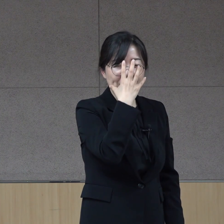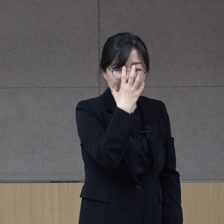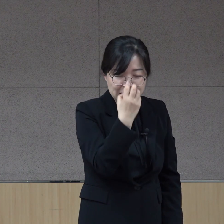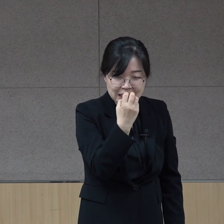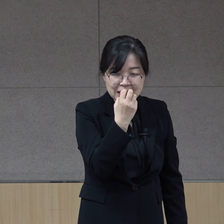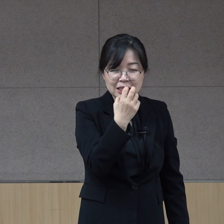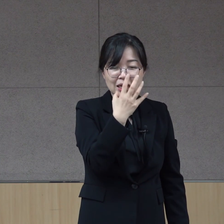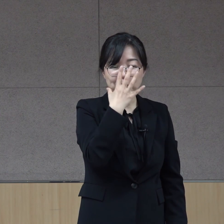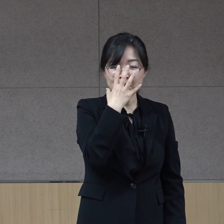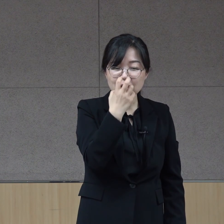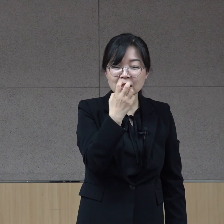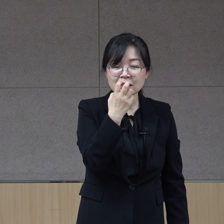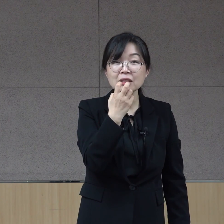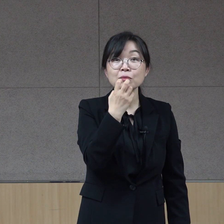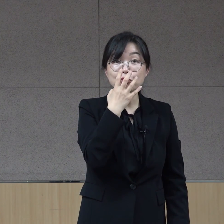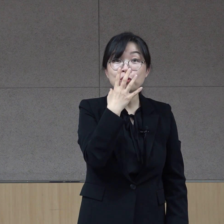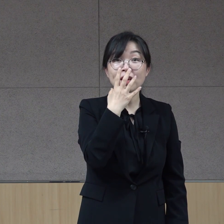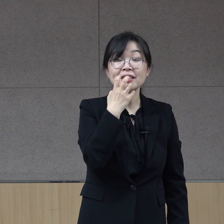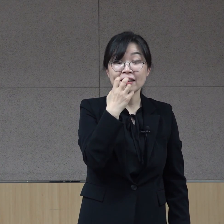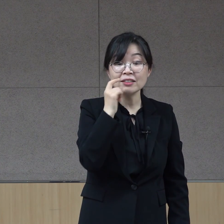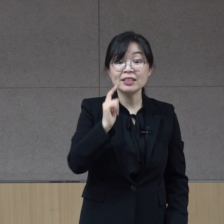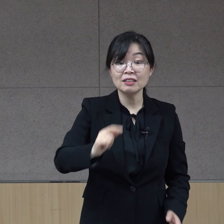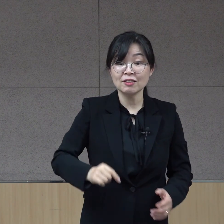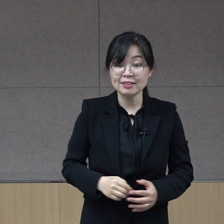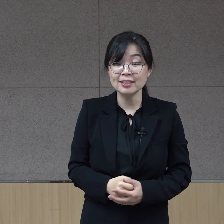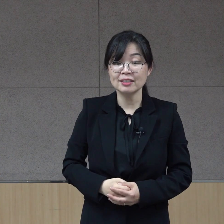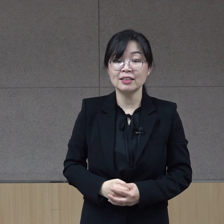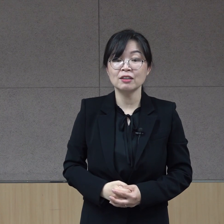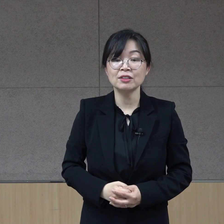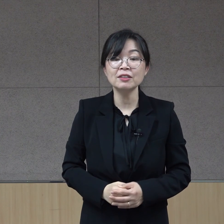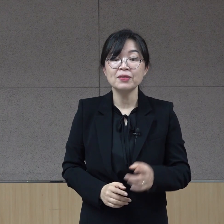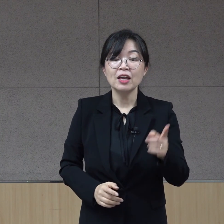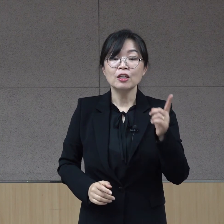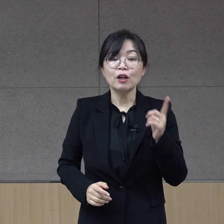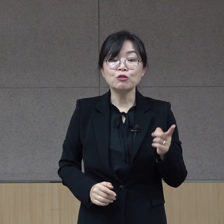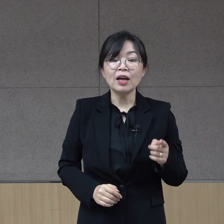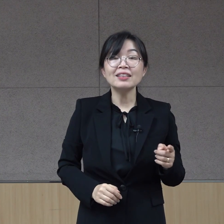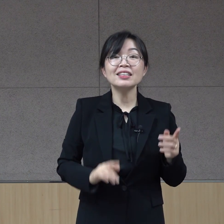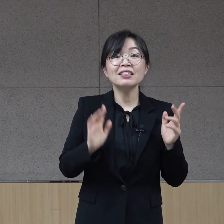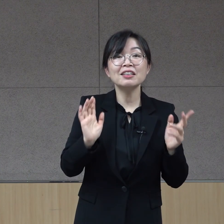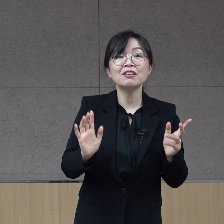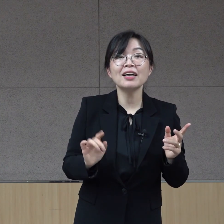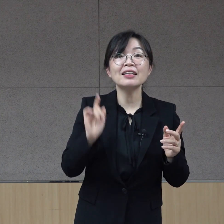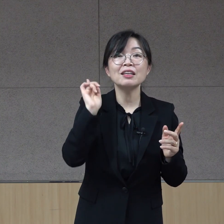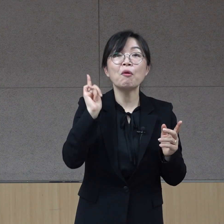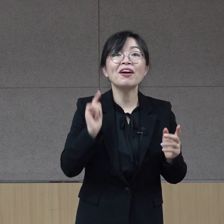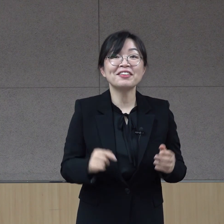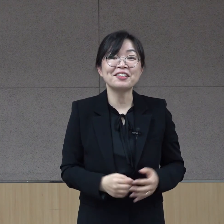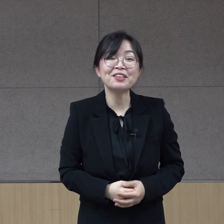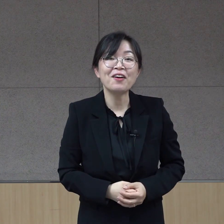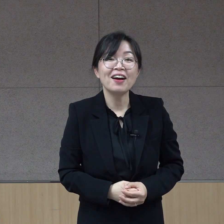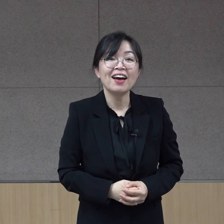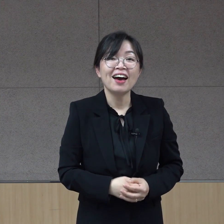약간 찡그리다 뭐 그렇게 쓰는 분도 계세요. 흐리다는 거를. 근데 이거는 결국은 하늘이 흐린 거는 하늘에 뭐가 있는 거죠?